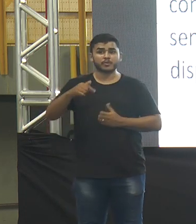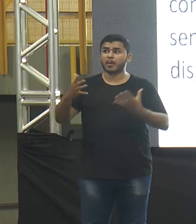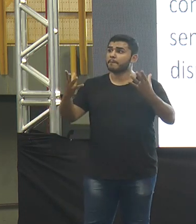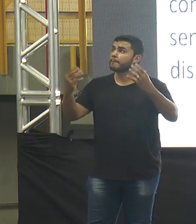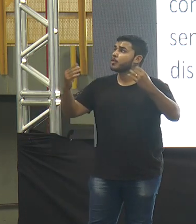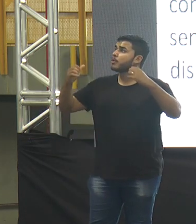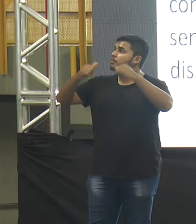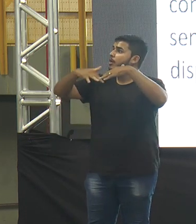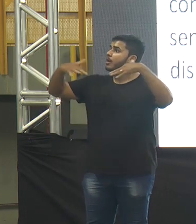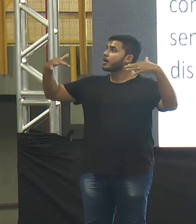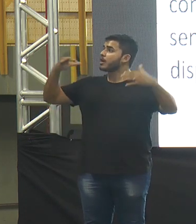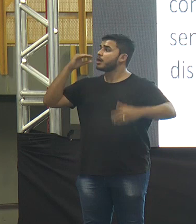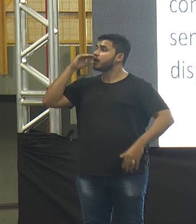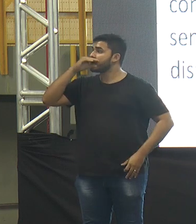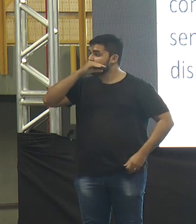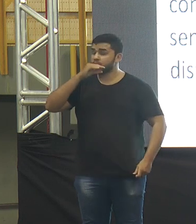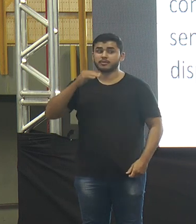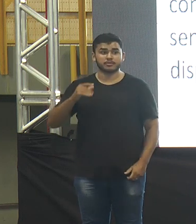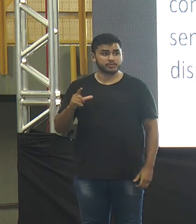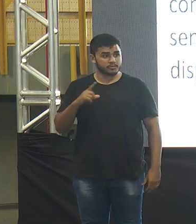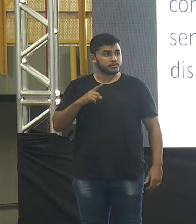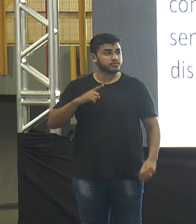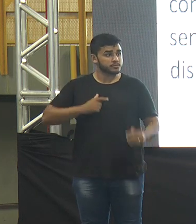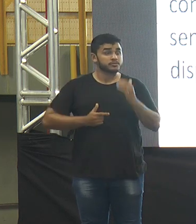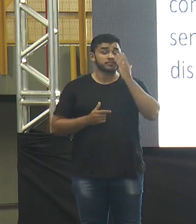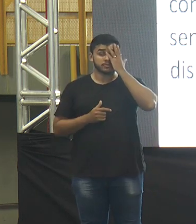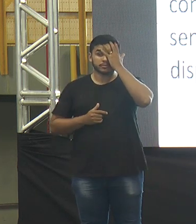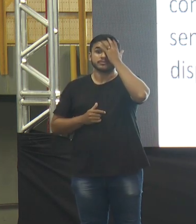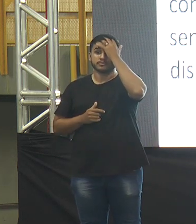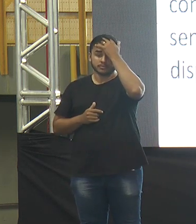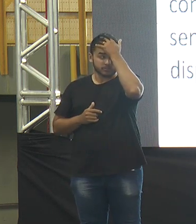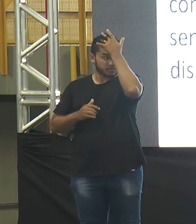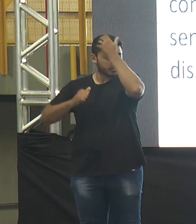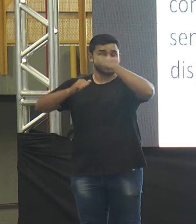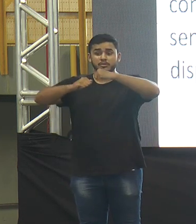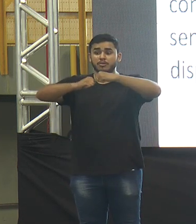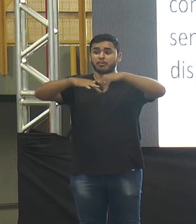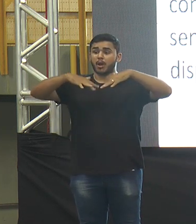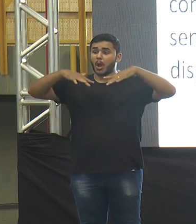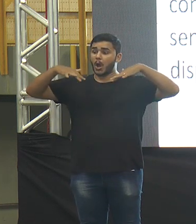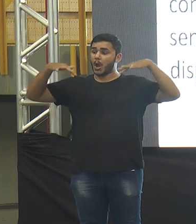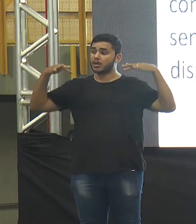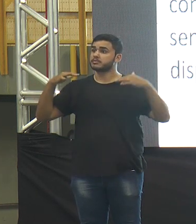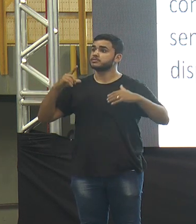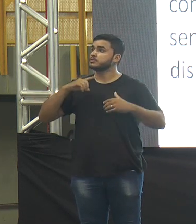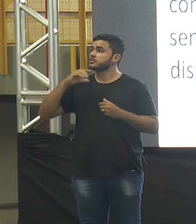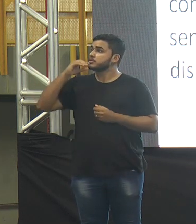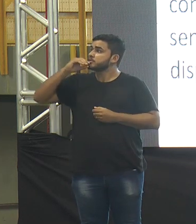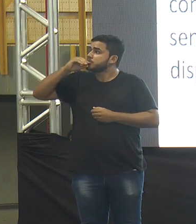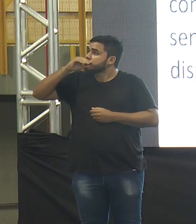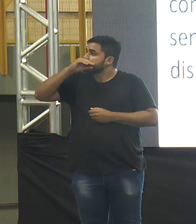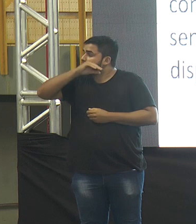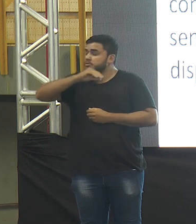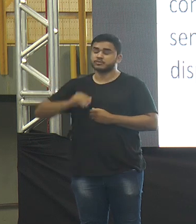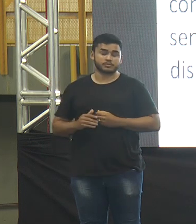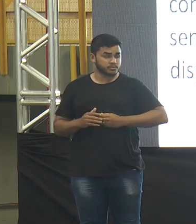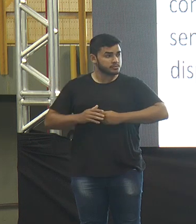fica frio? Fica quente. Vocês já passaram por isso aqui lotado e quente. Agora, por que estava muito